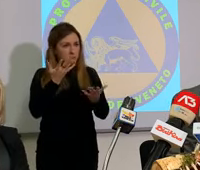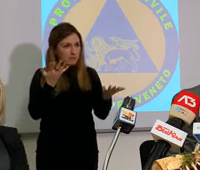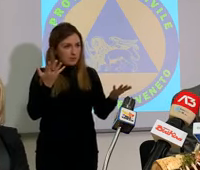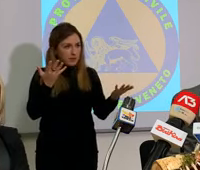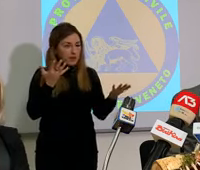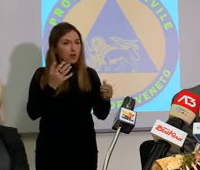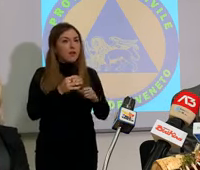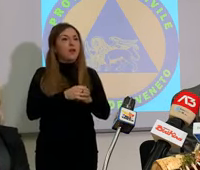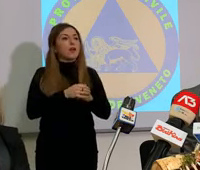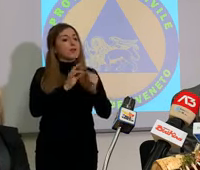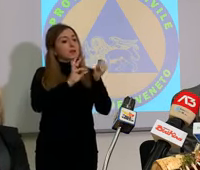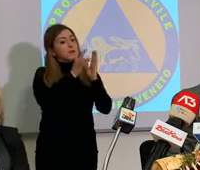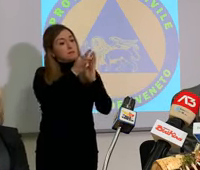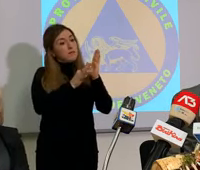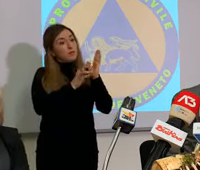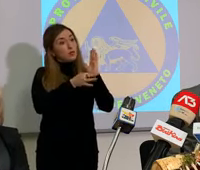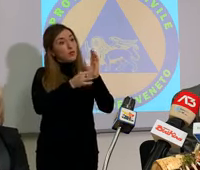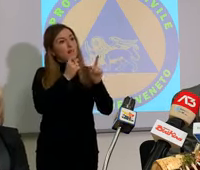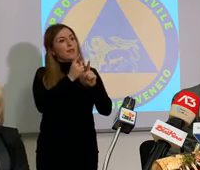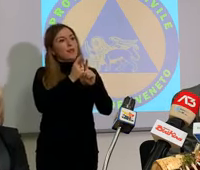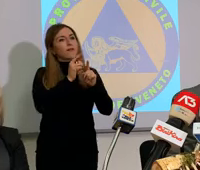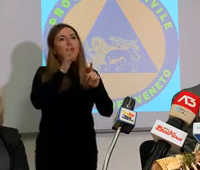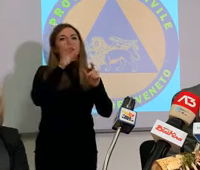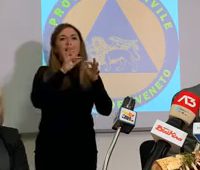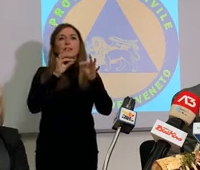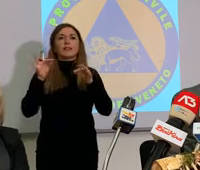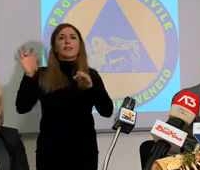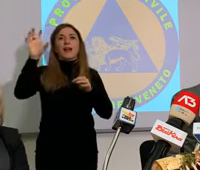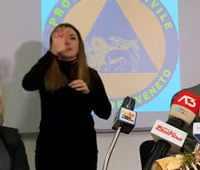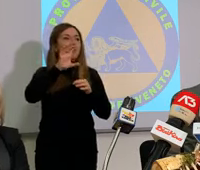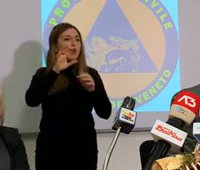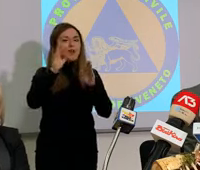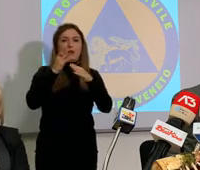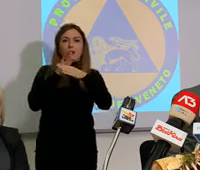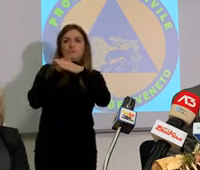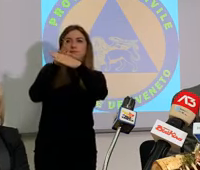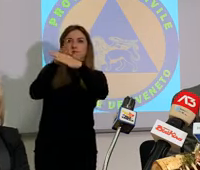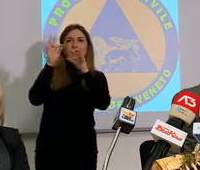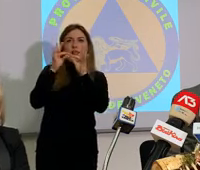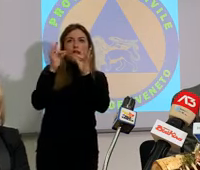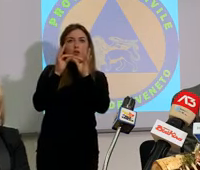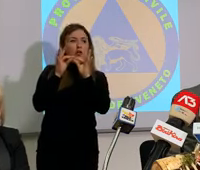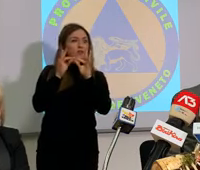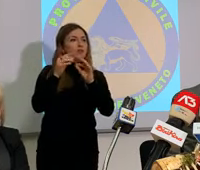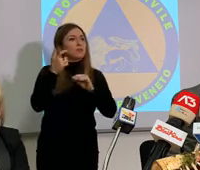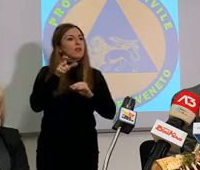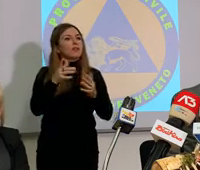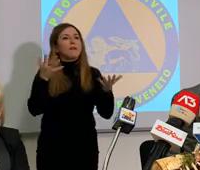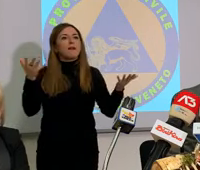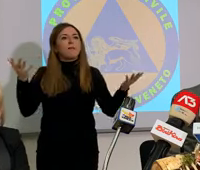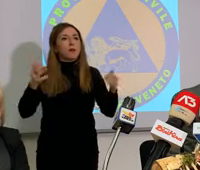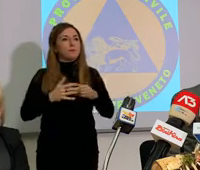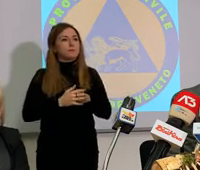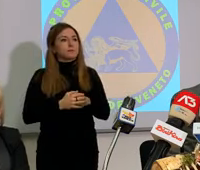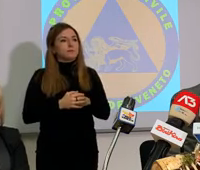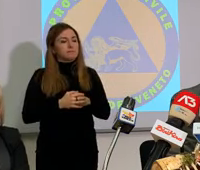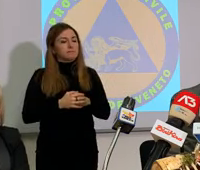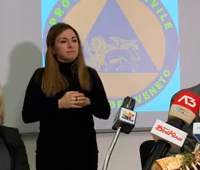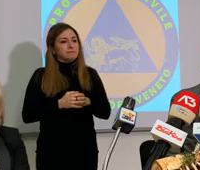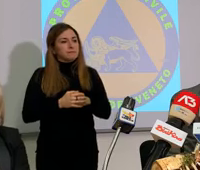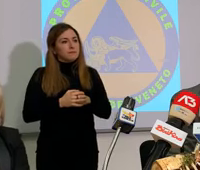vista epidemiologico se una misura condivisa con altri territori perché sennò che senso ha che noi garantiamo la migrazione cioè